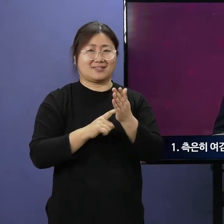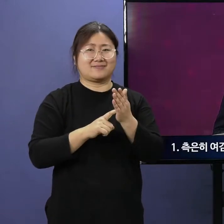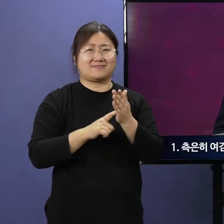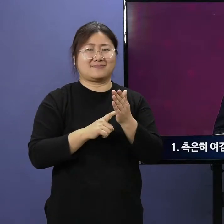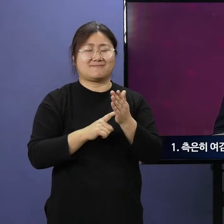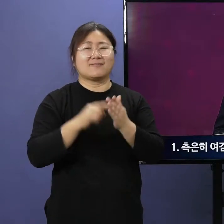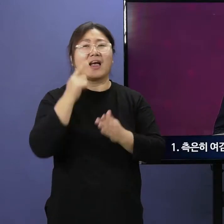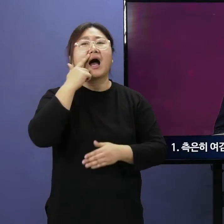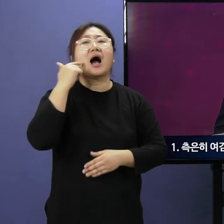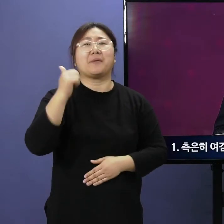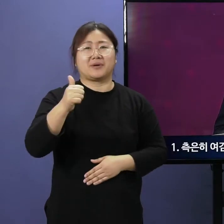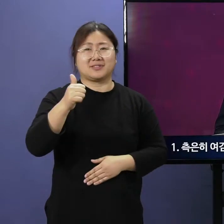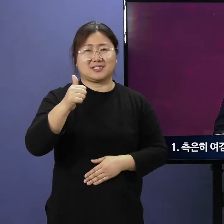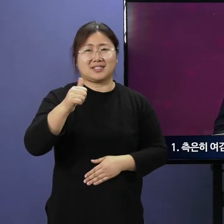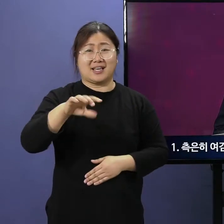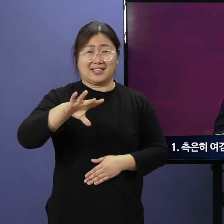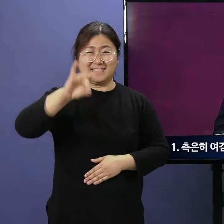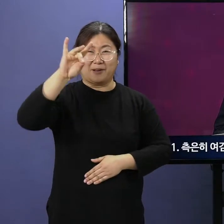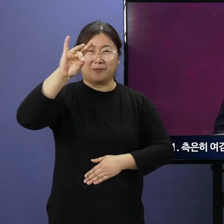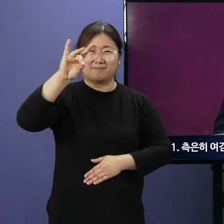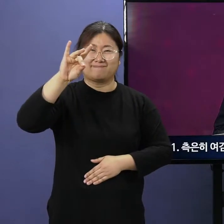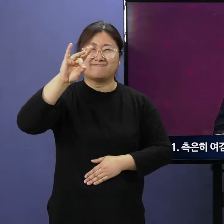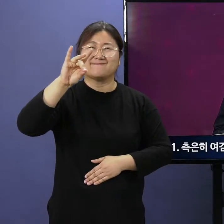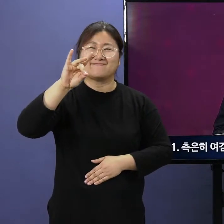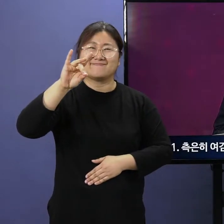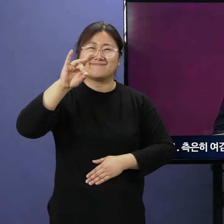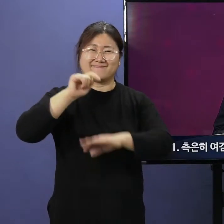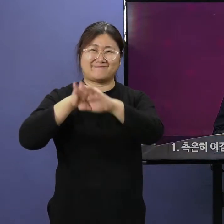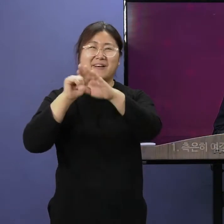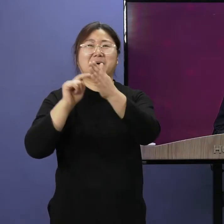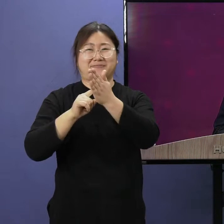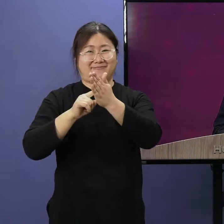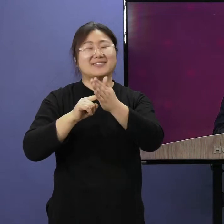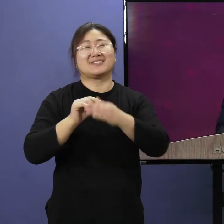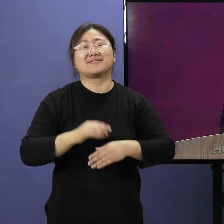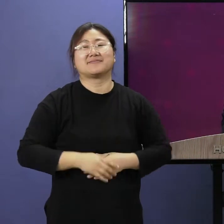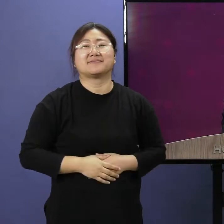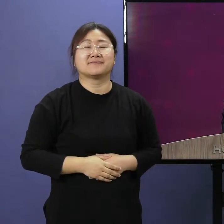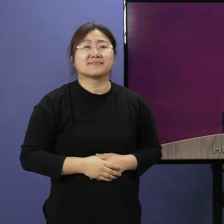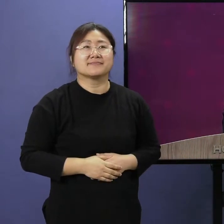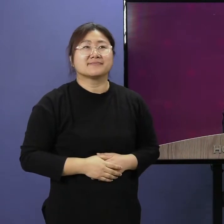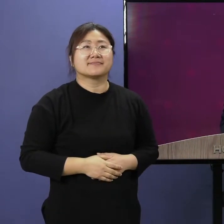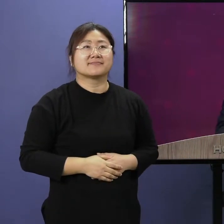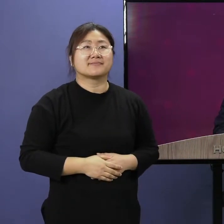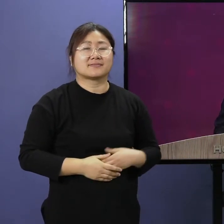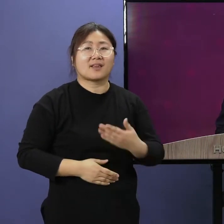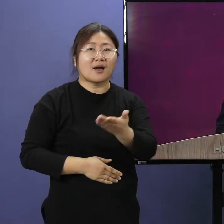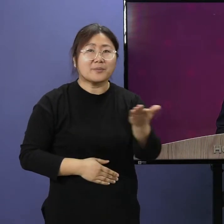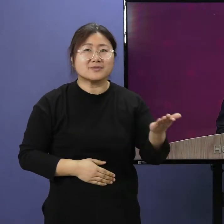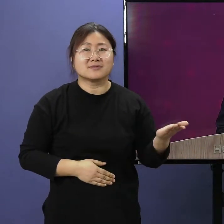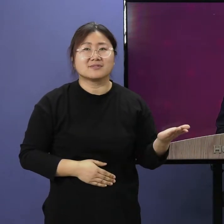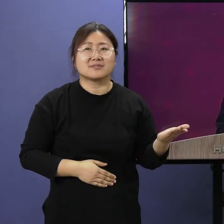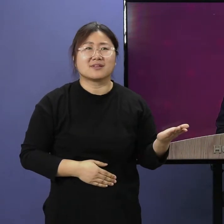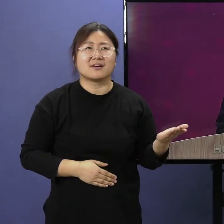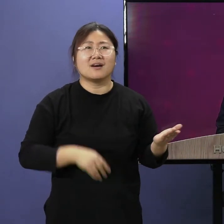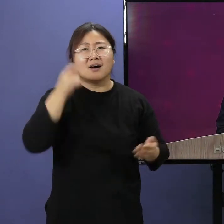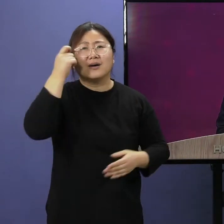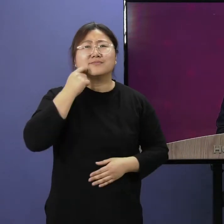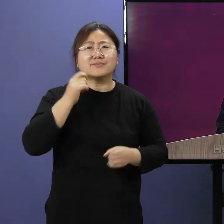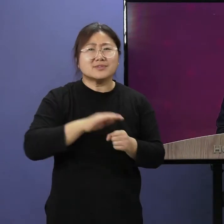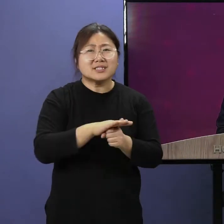아버지의 첫 대사였습니다. 여러분, 불쌍히 여기는